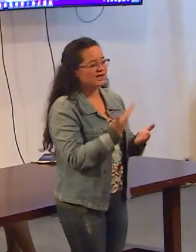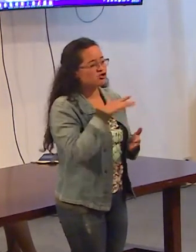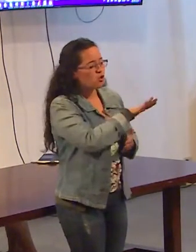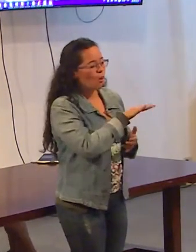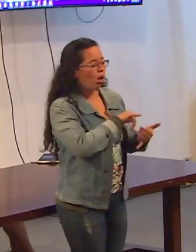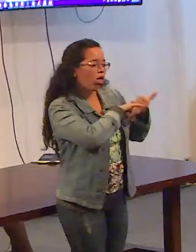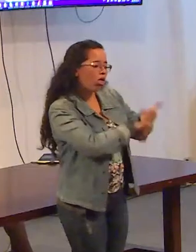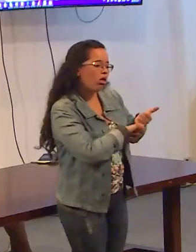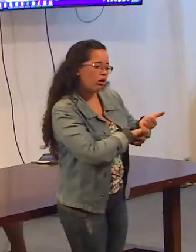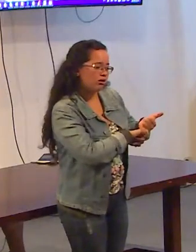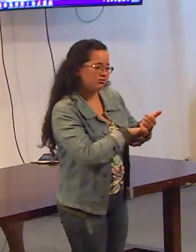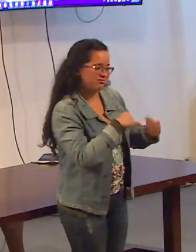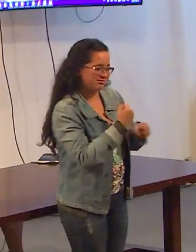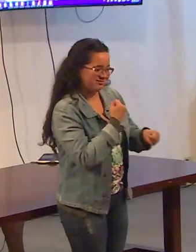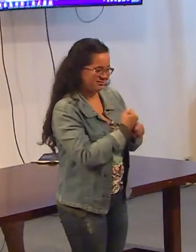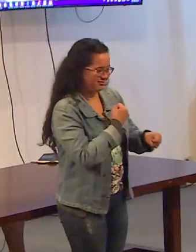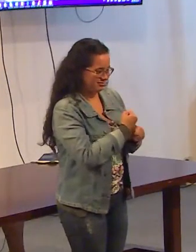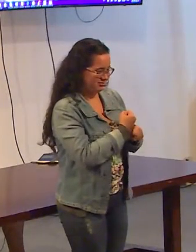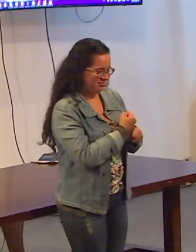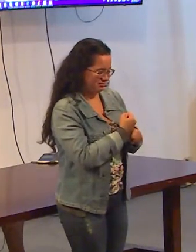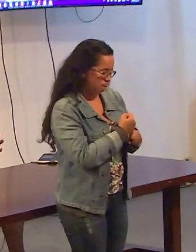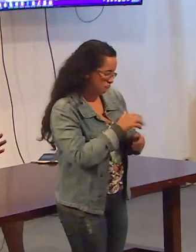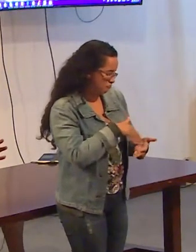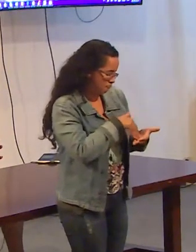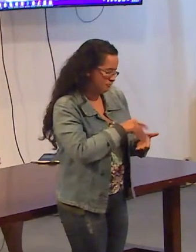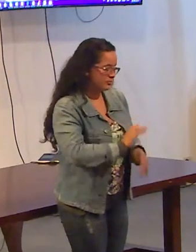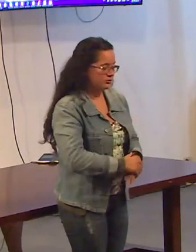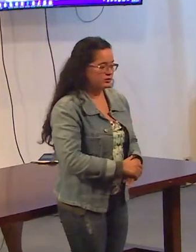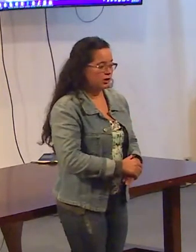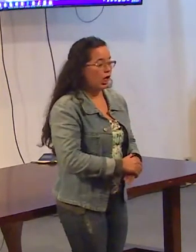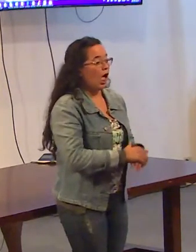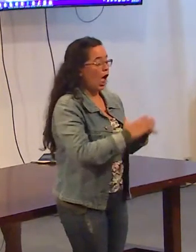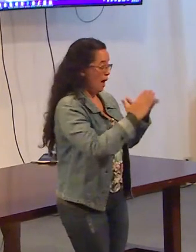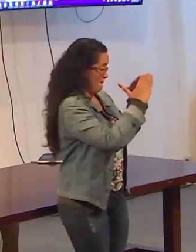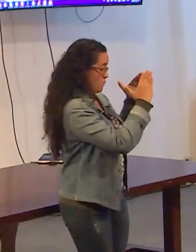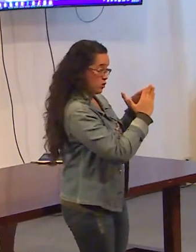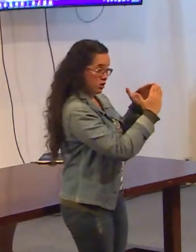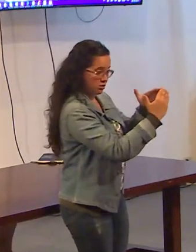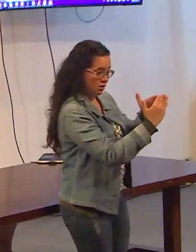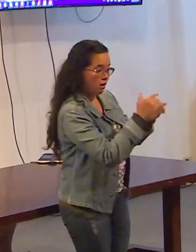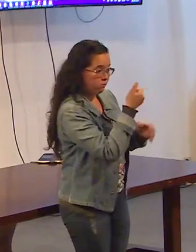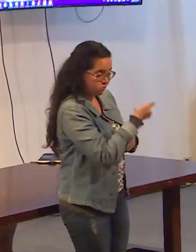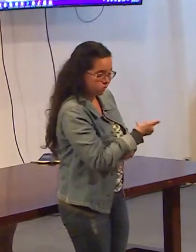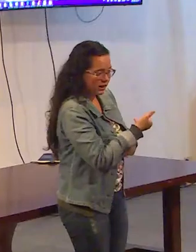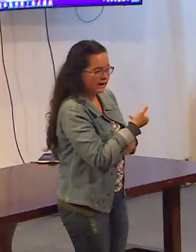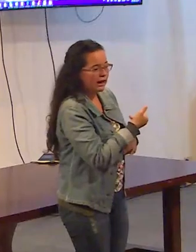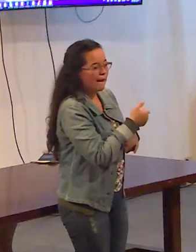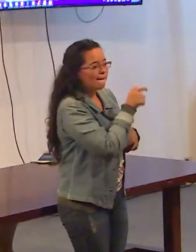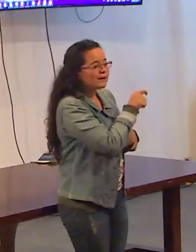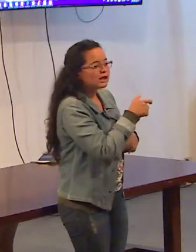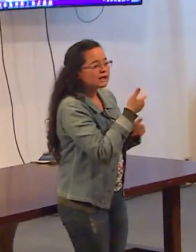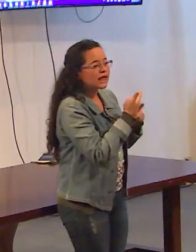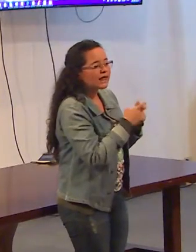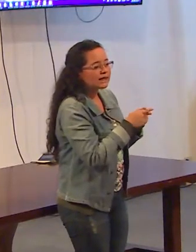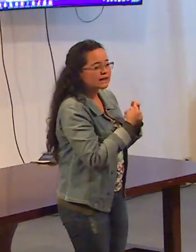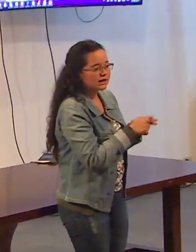profesional. Entonces, por casas habían talleristas. Estos